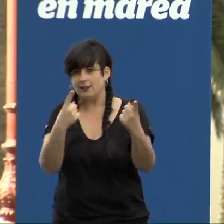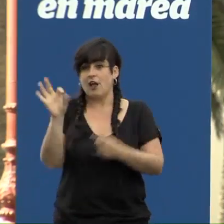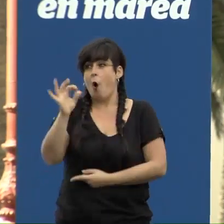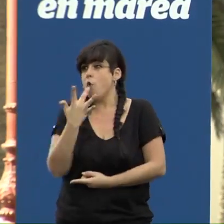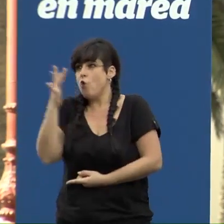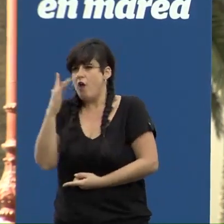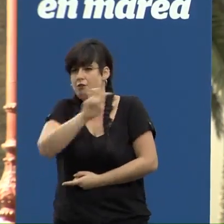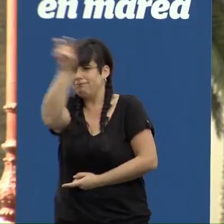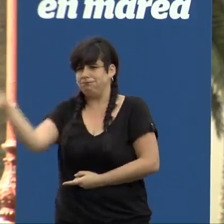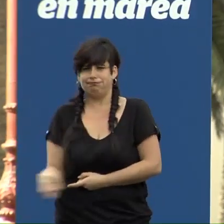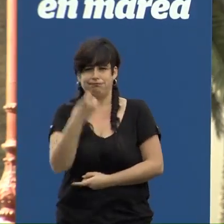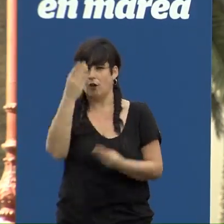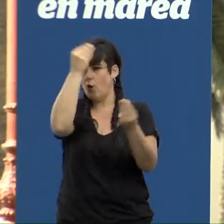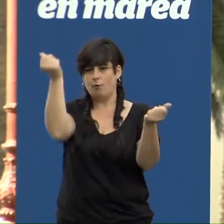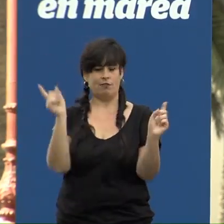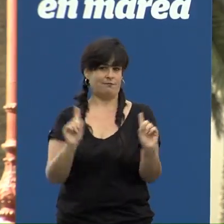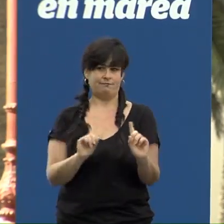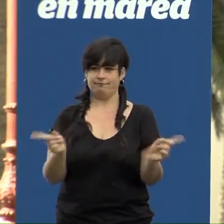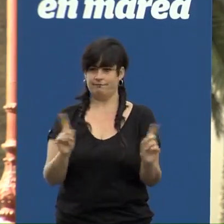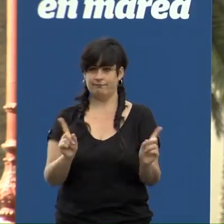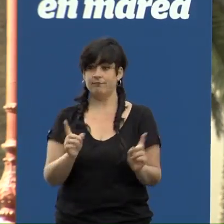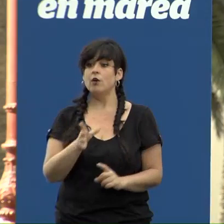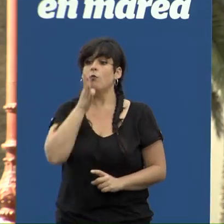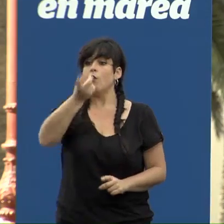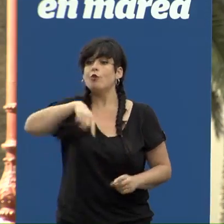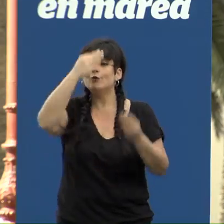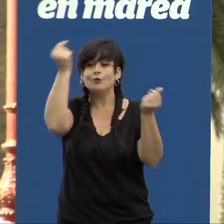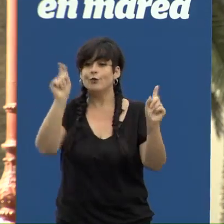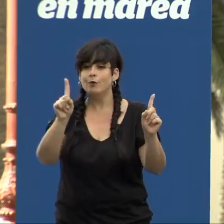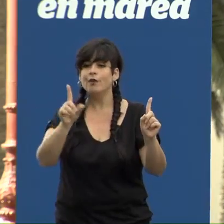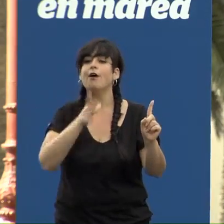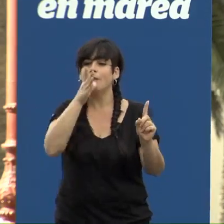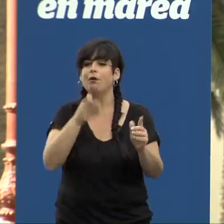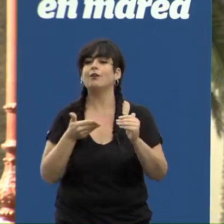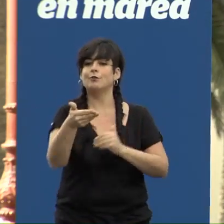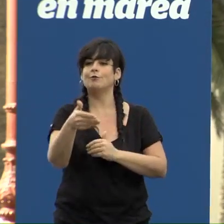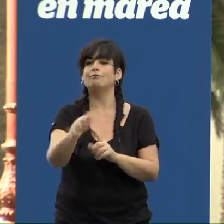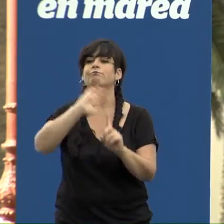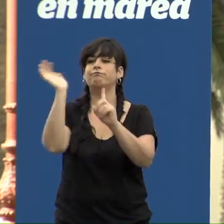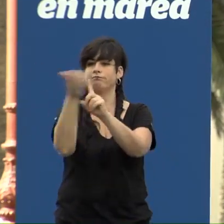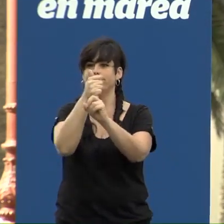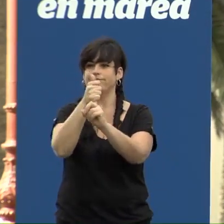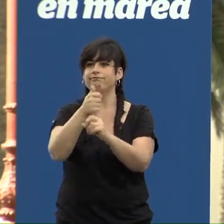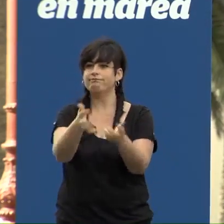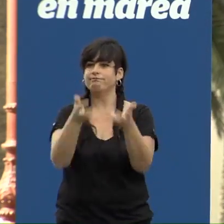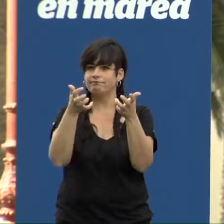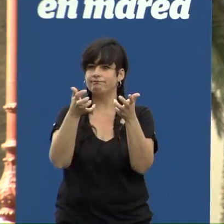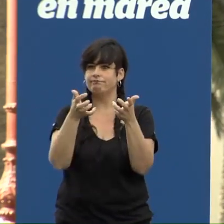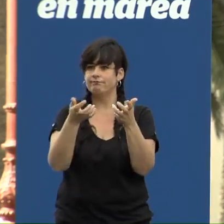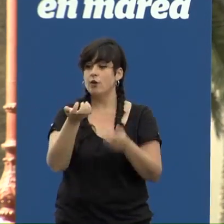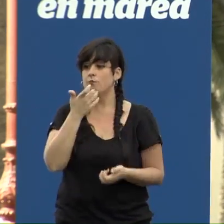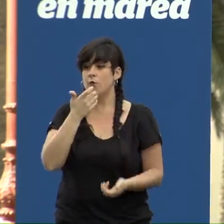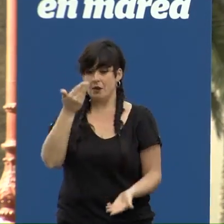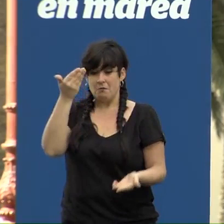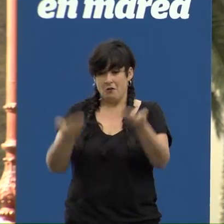Dorado. E por que non esquecemos, imos a gañar. Non queremos que se consolide a corrupción e a injusticia